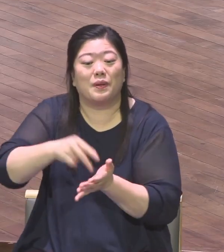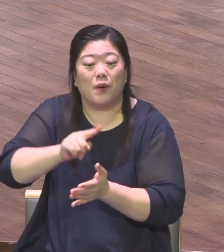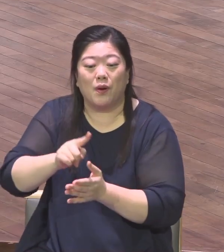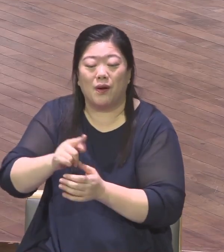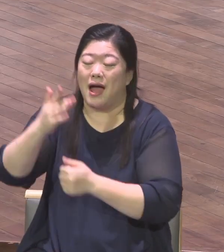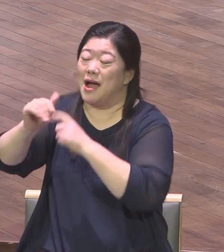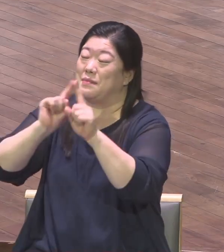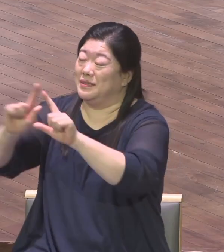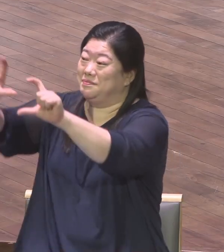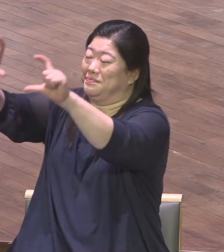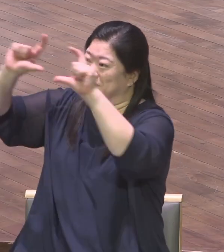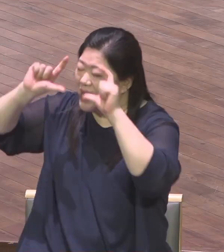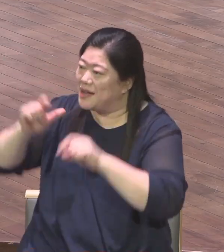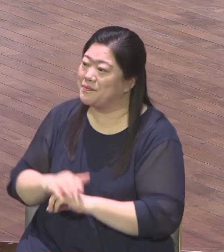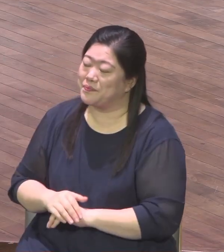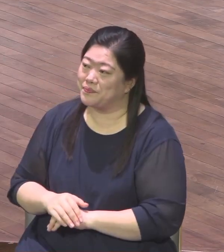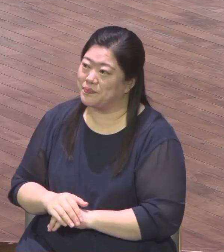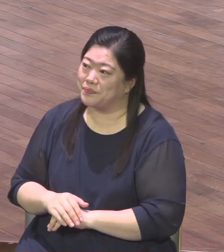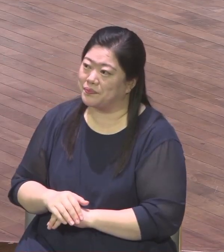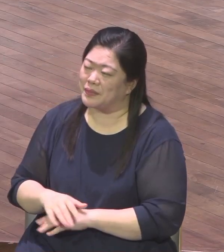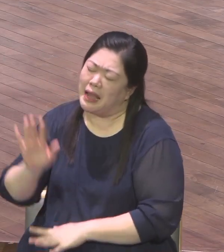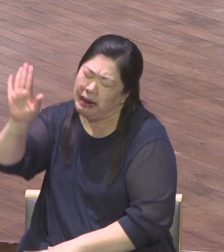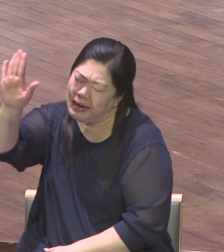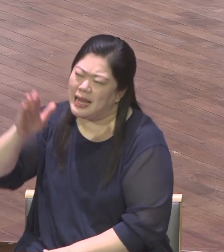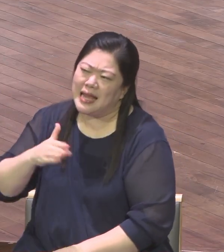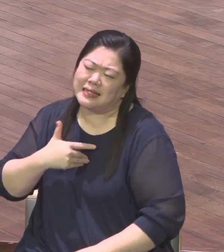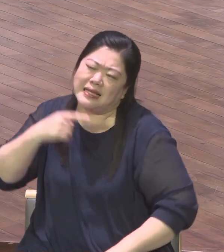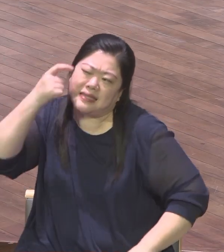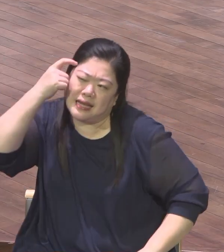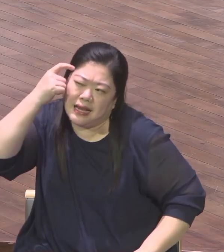내 생각에는